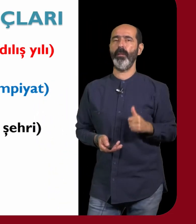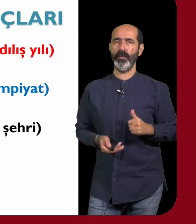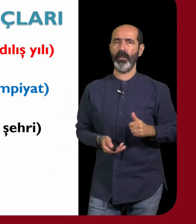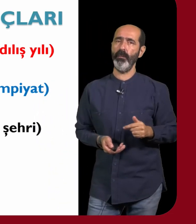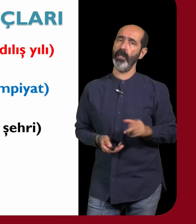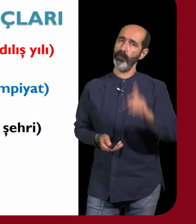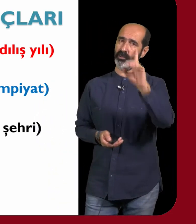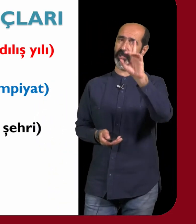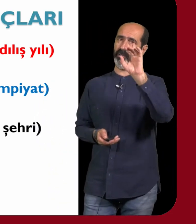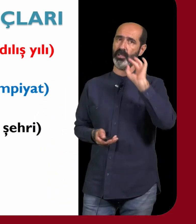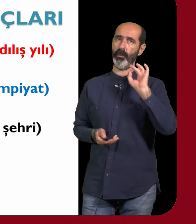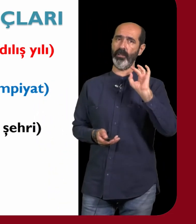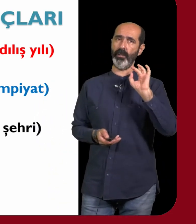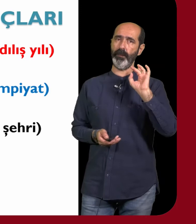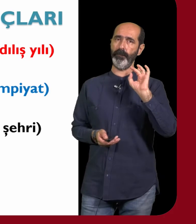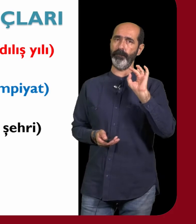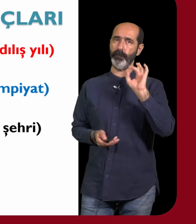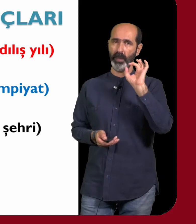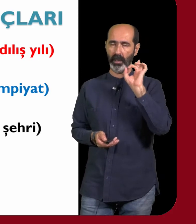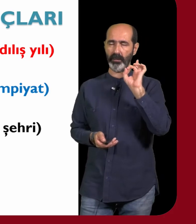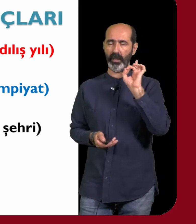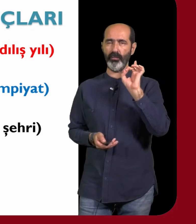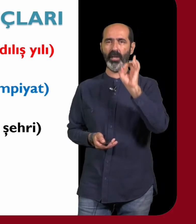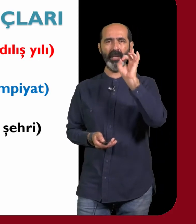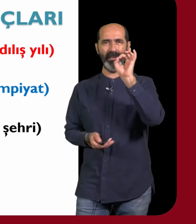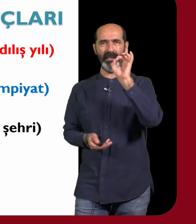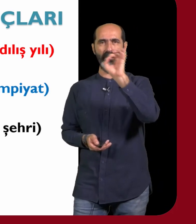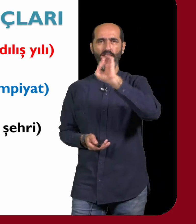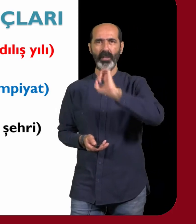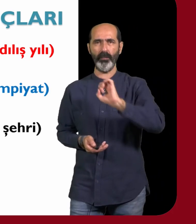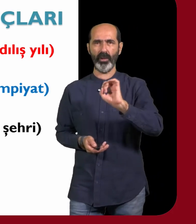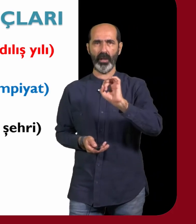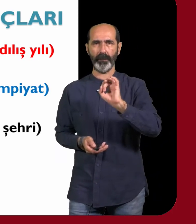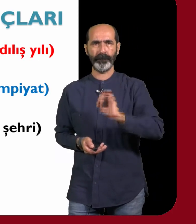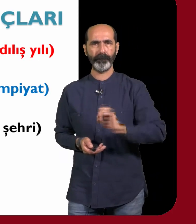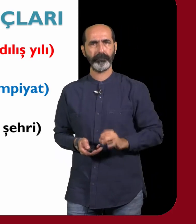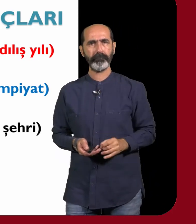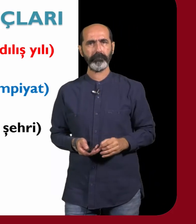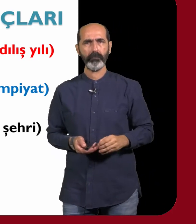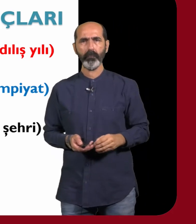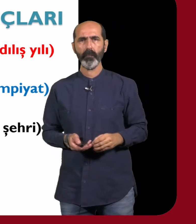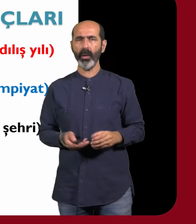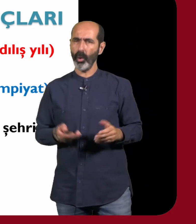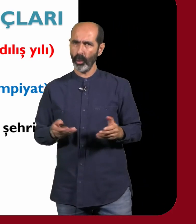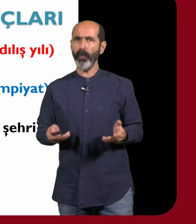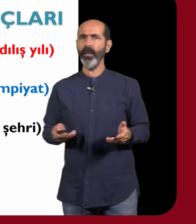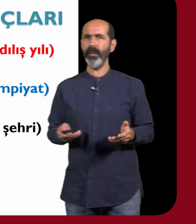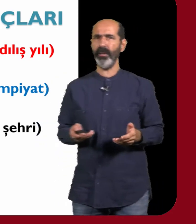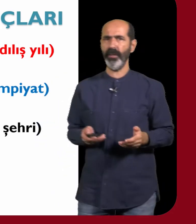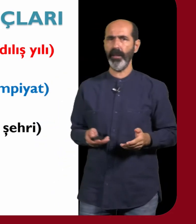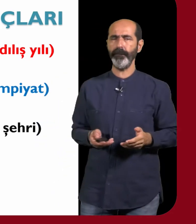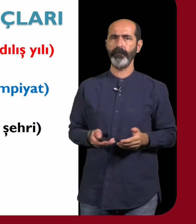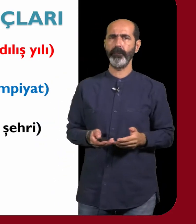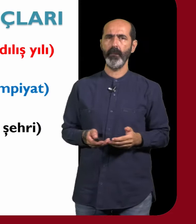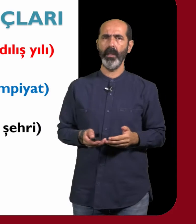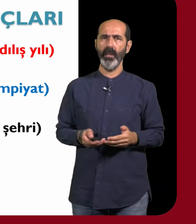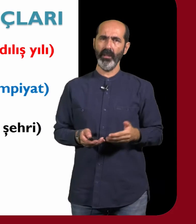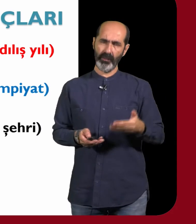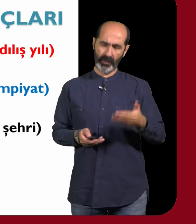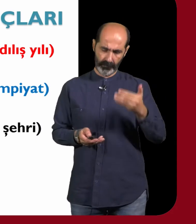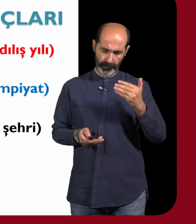kendi takvim şu anda kabul edilir milattan önce 776 Tıp Romalılar